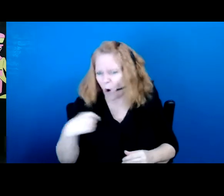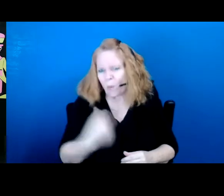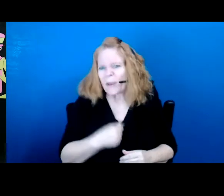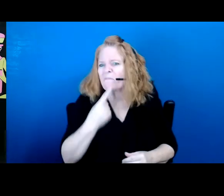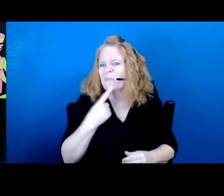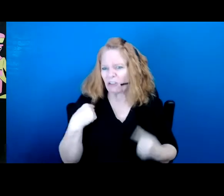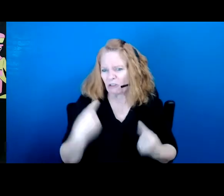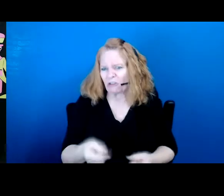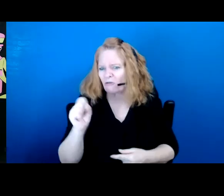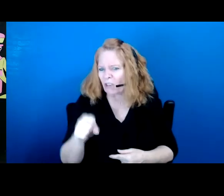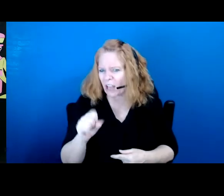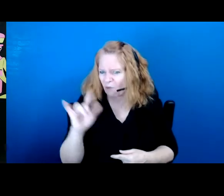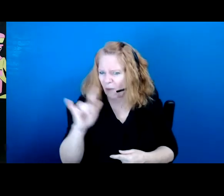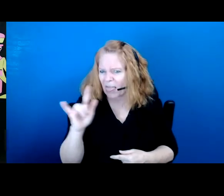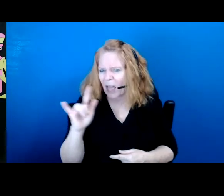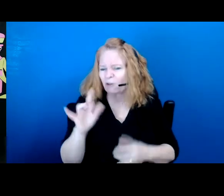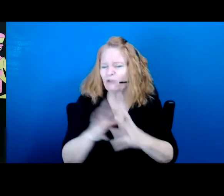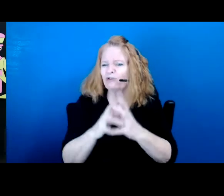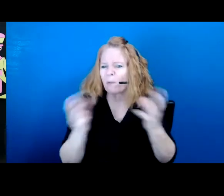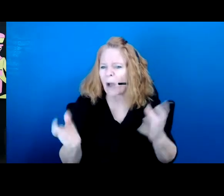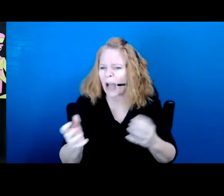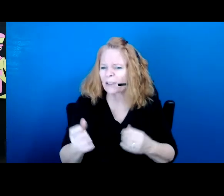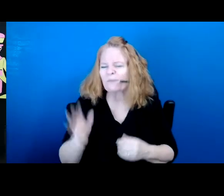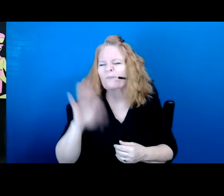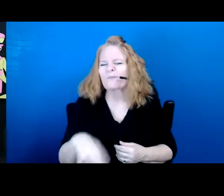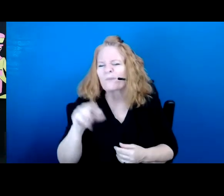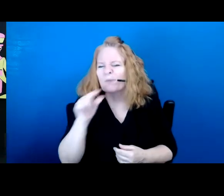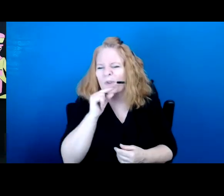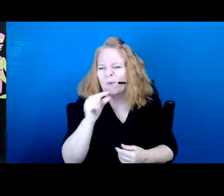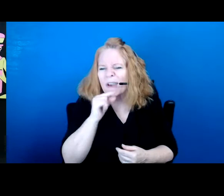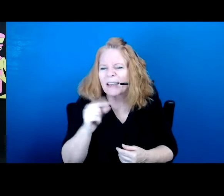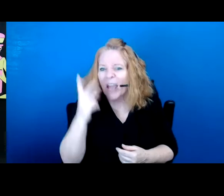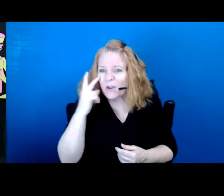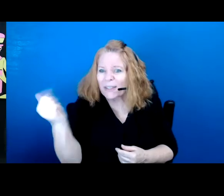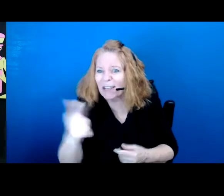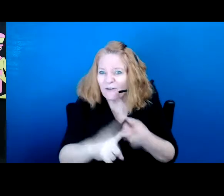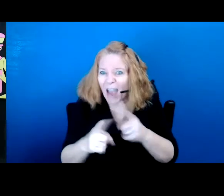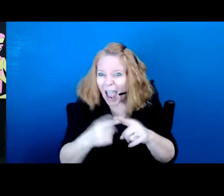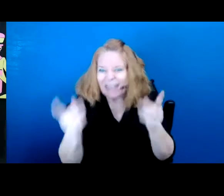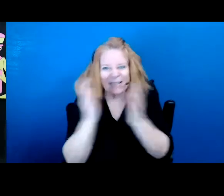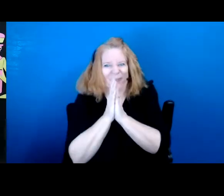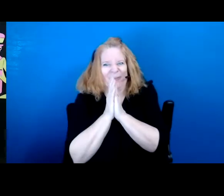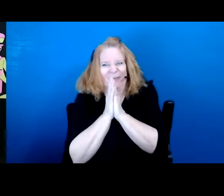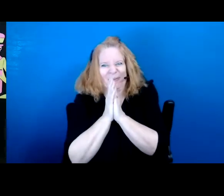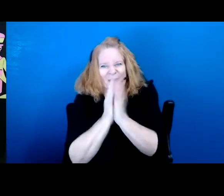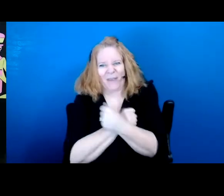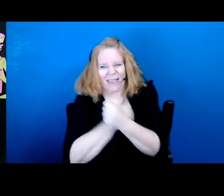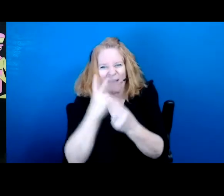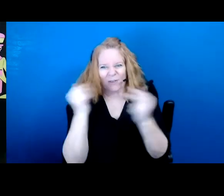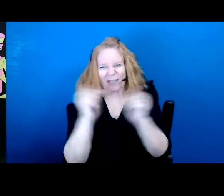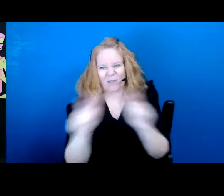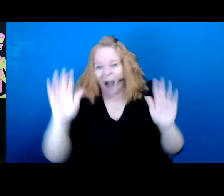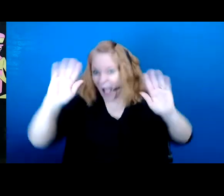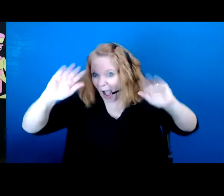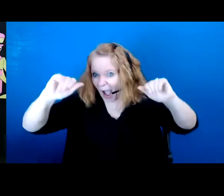extrañamos o los extrañamos tanto los extrañamos tanto o ningún cuento mira todos